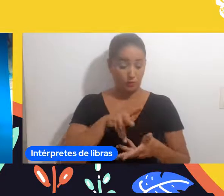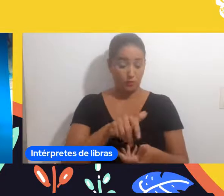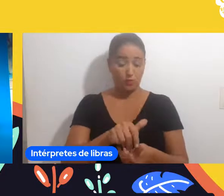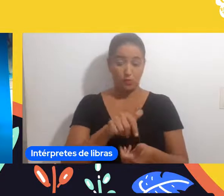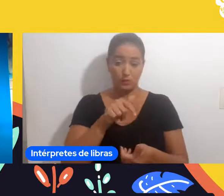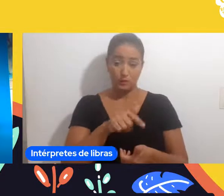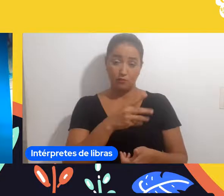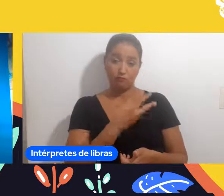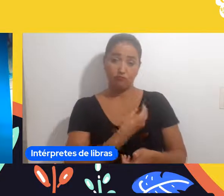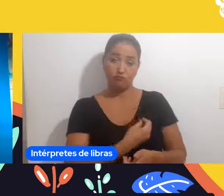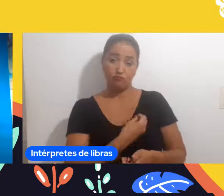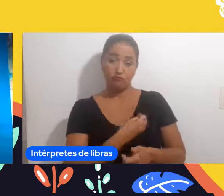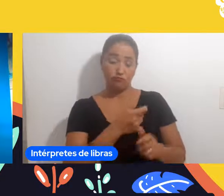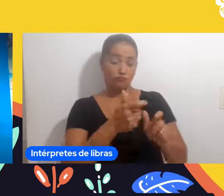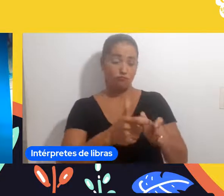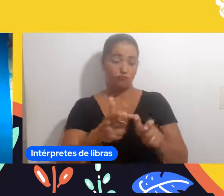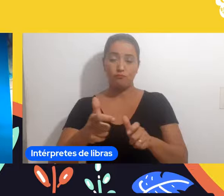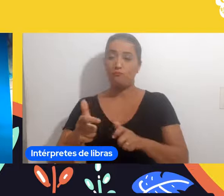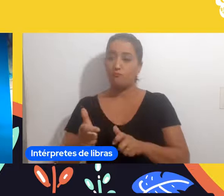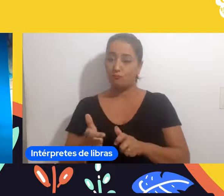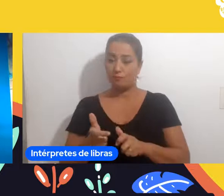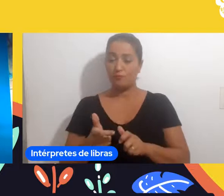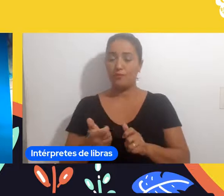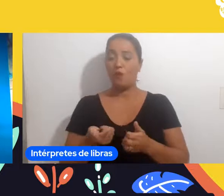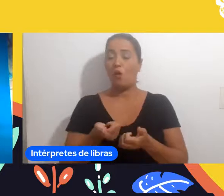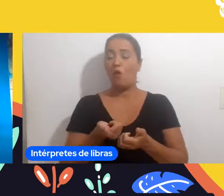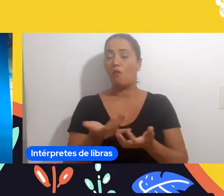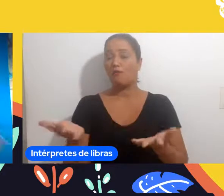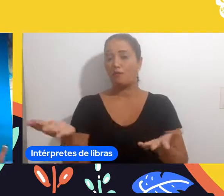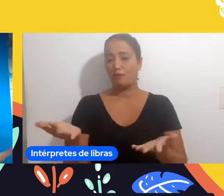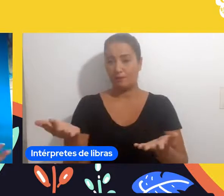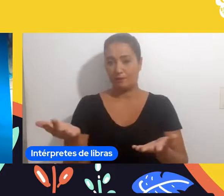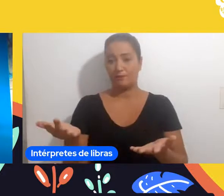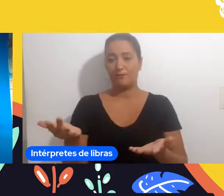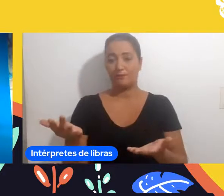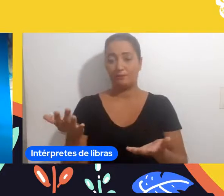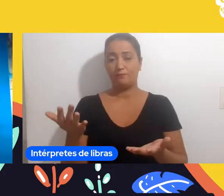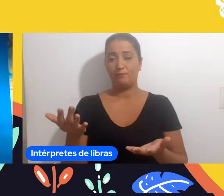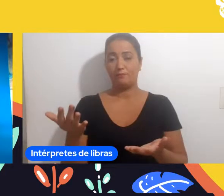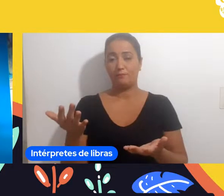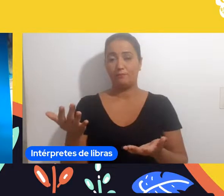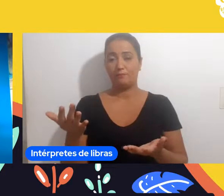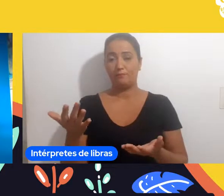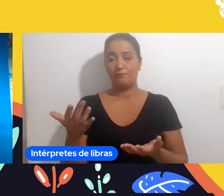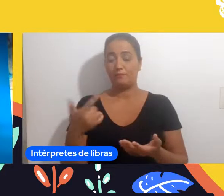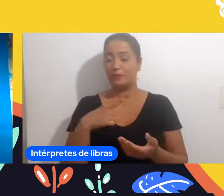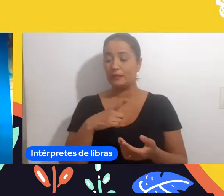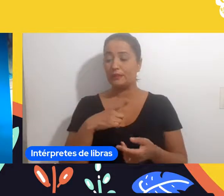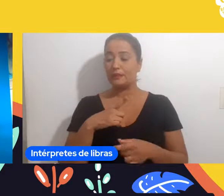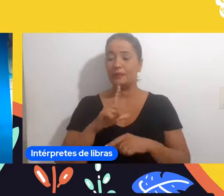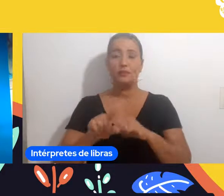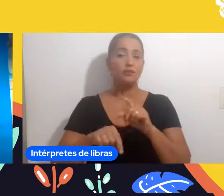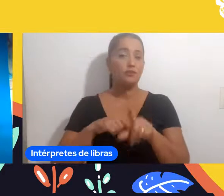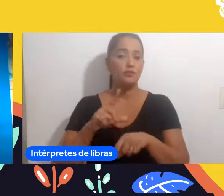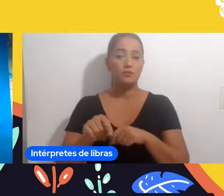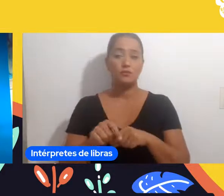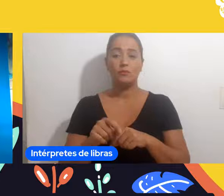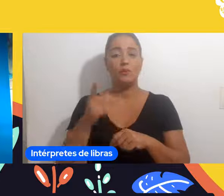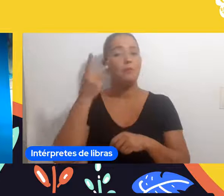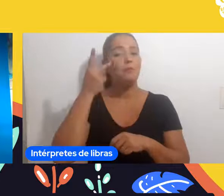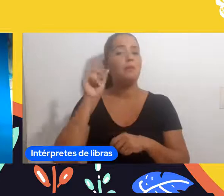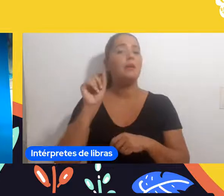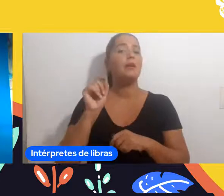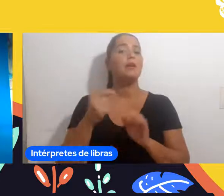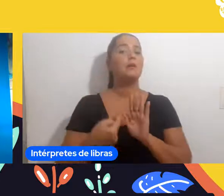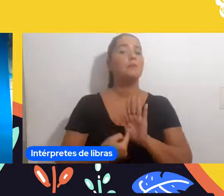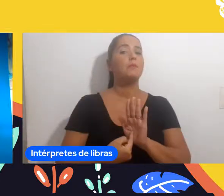esses locais que eu ofereço enquanto adulto e escolho para mostrar essa criança,